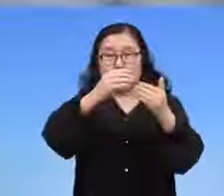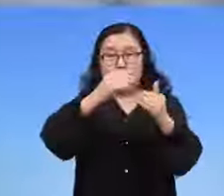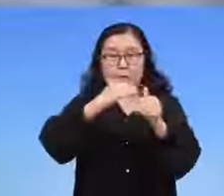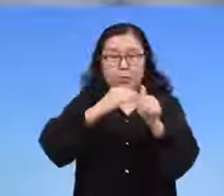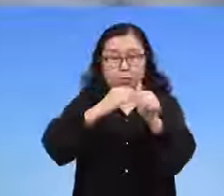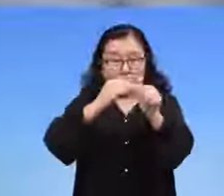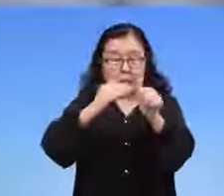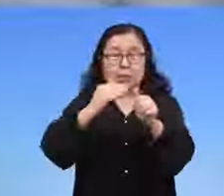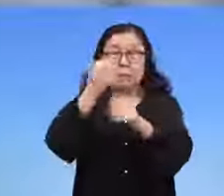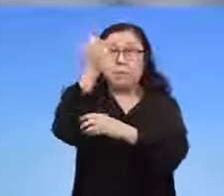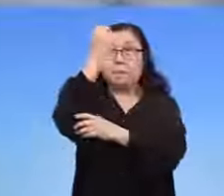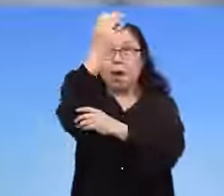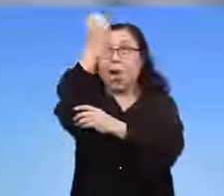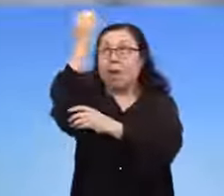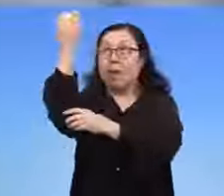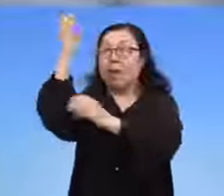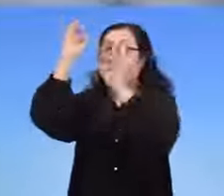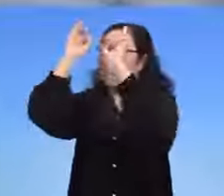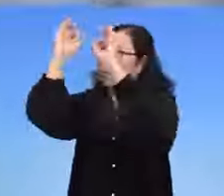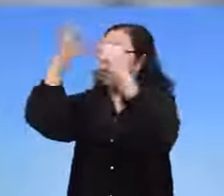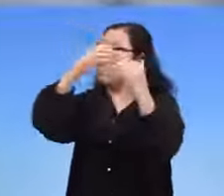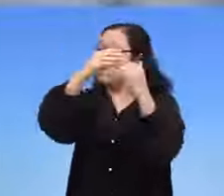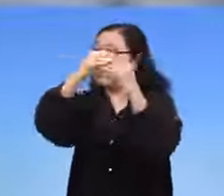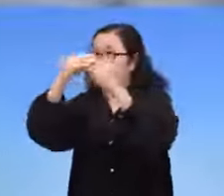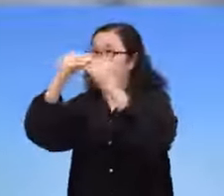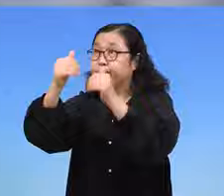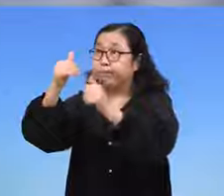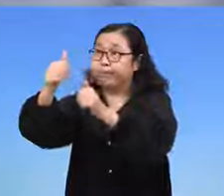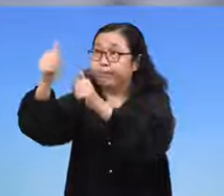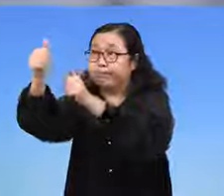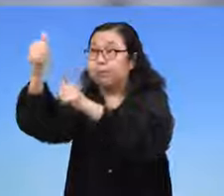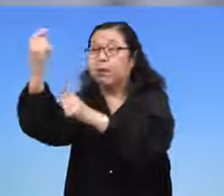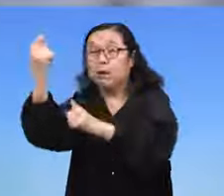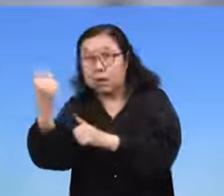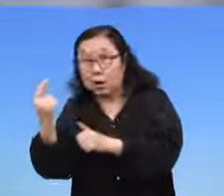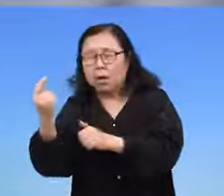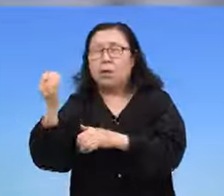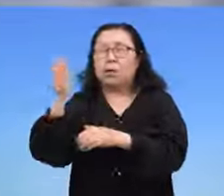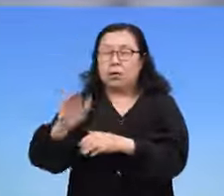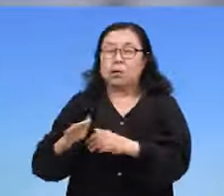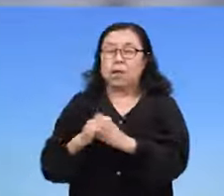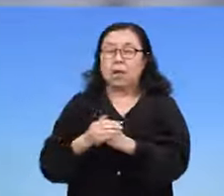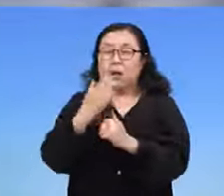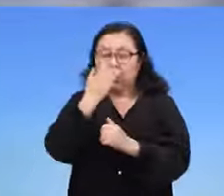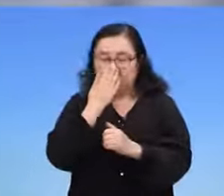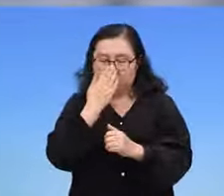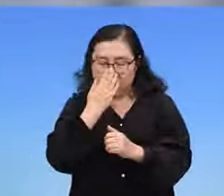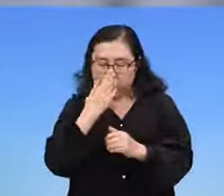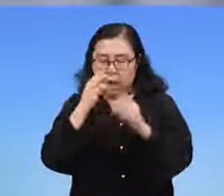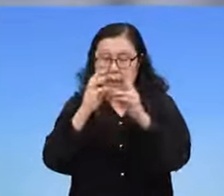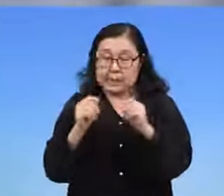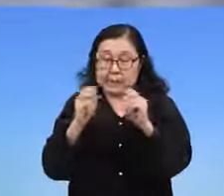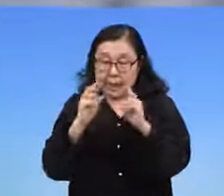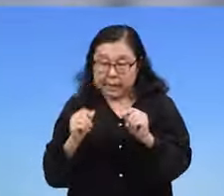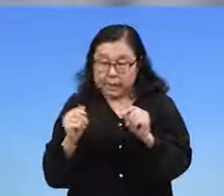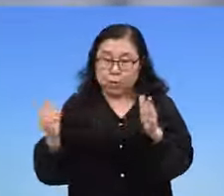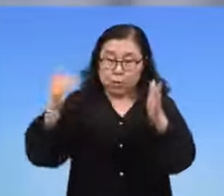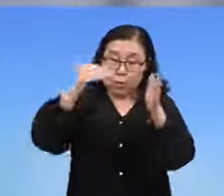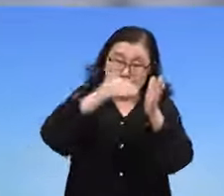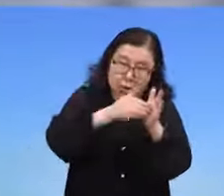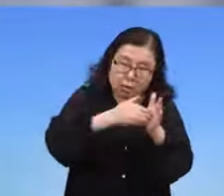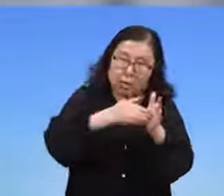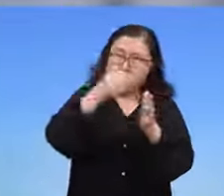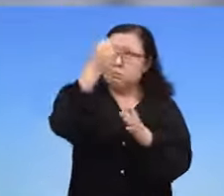아닙니까? 그렇게 잘 인도함을 받다가 막상 유대 땅에 이르러서는 더 이상 별의 인도를